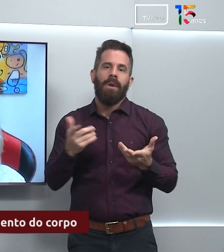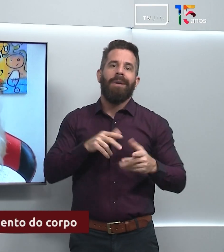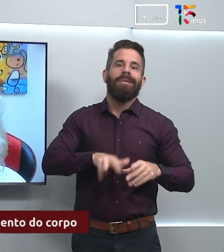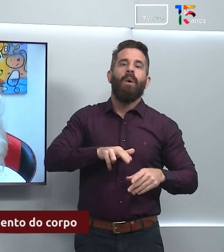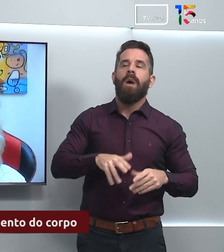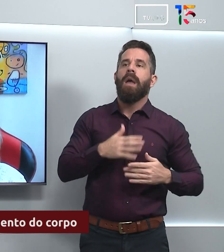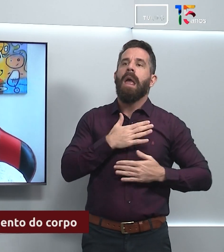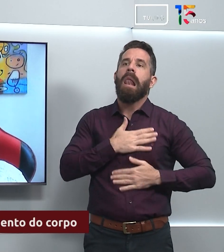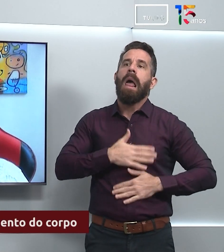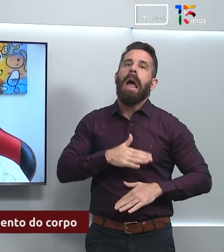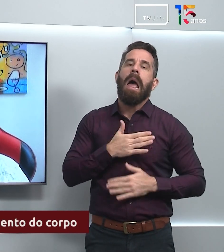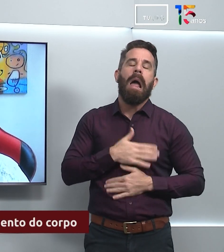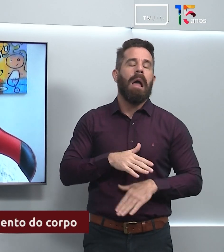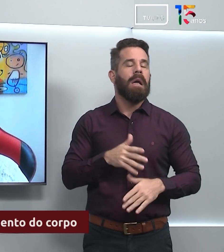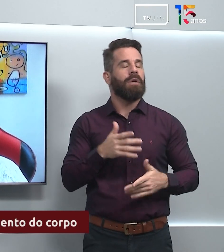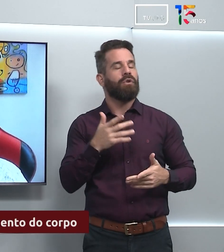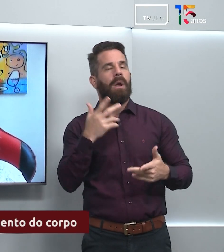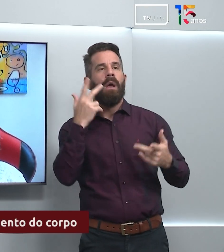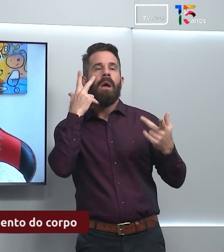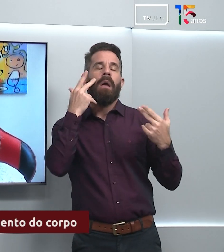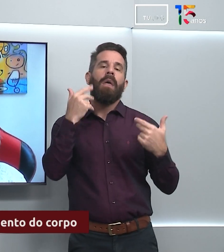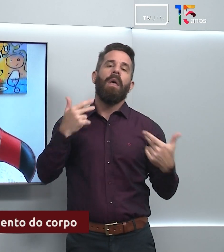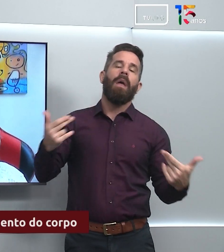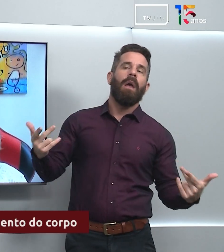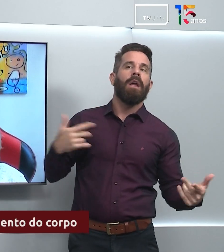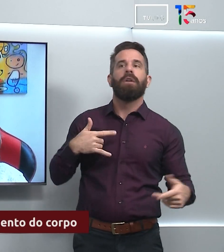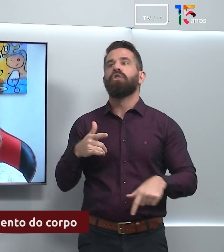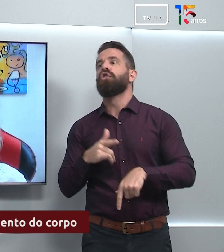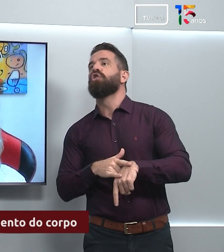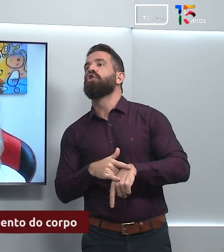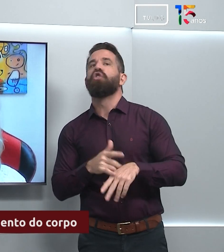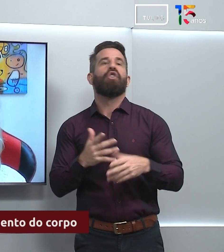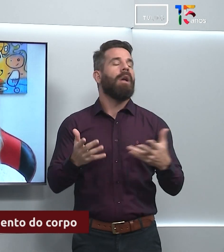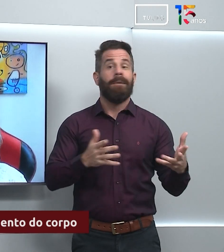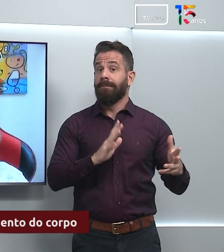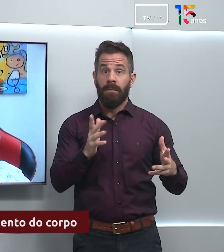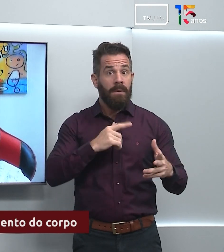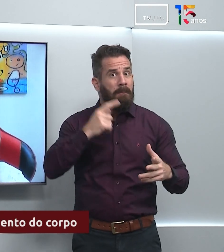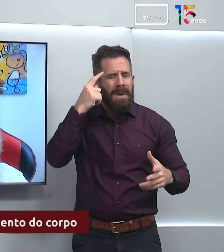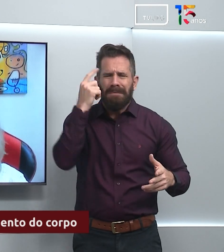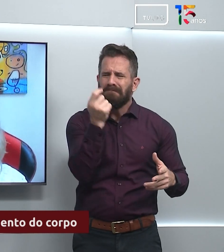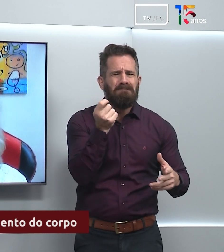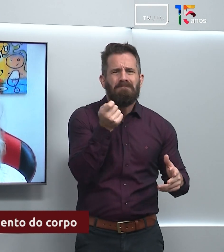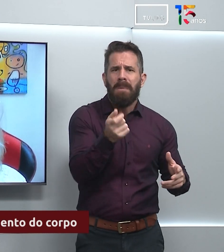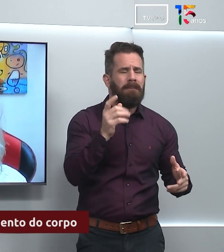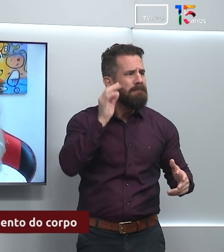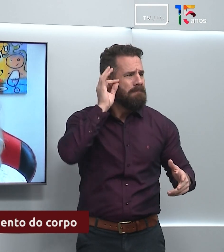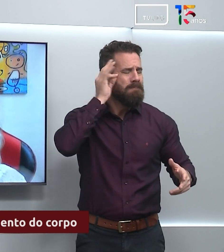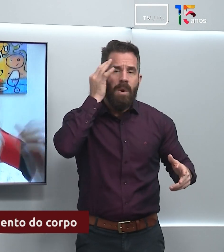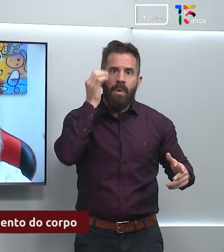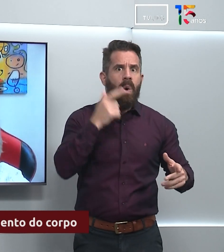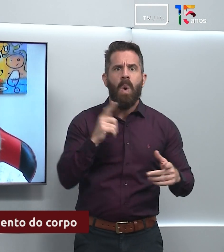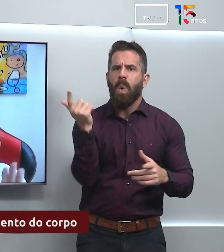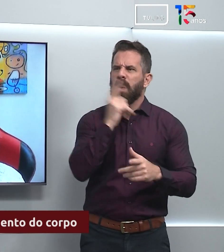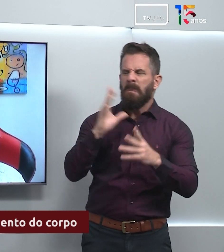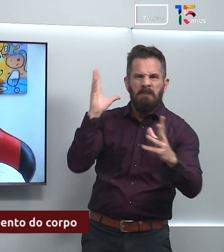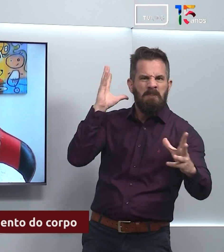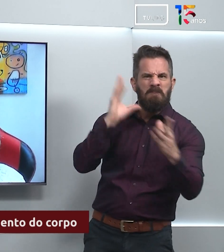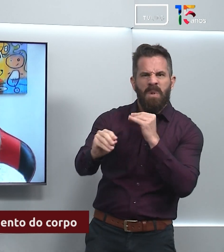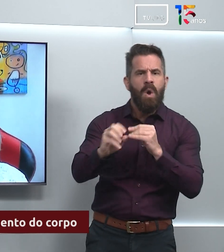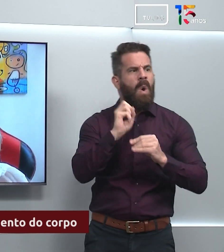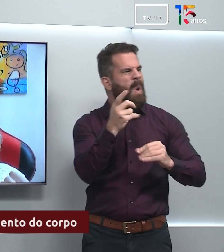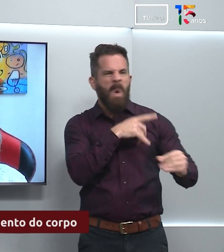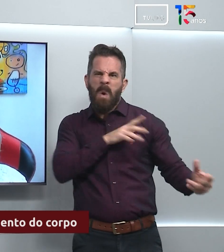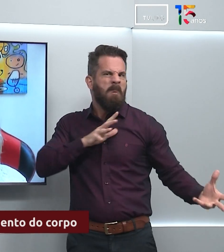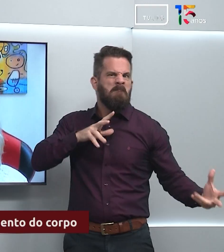não é hora de ficar tranquilo, de ir ao banheiro, é hora de pensar rápido e sair correndo ou lutar com o